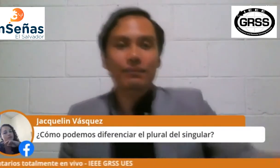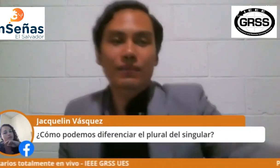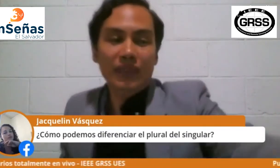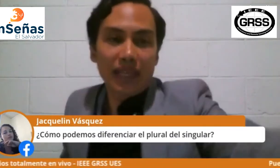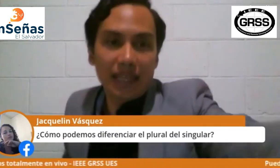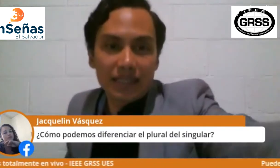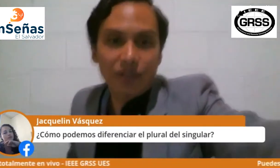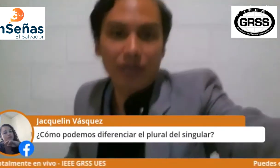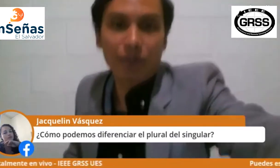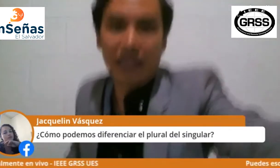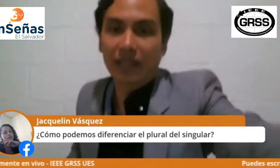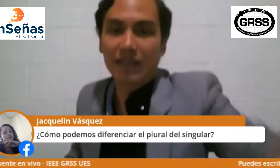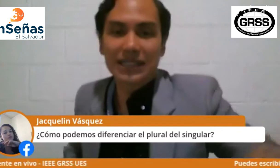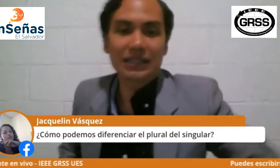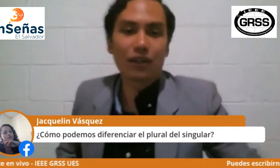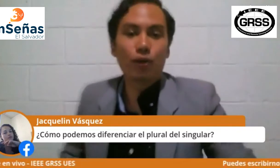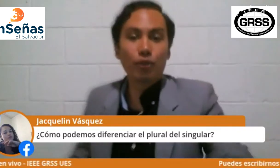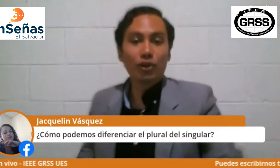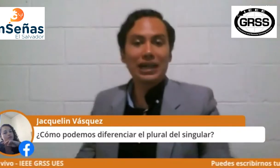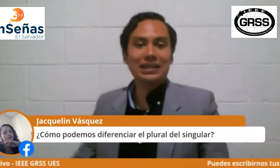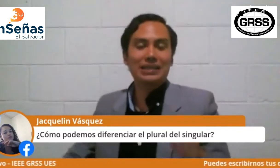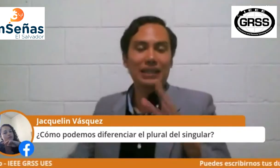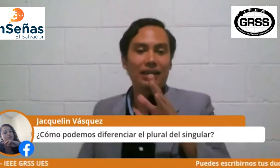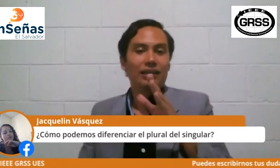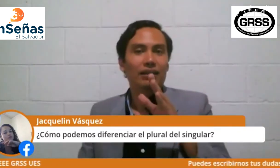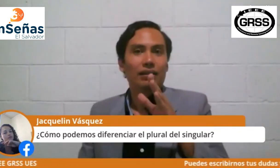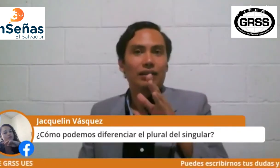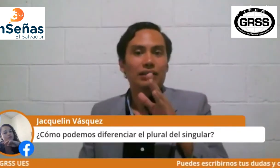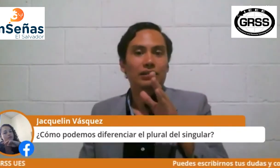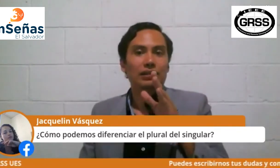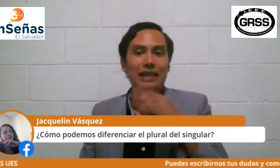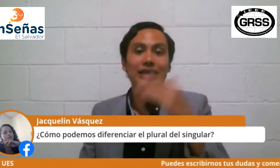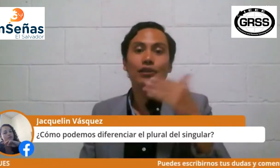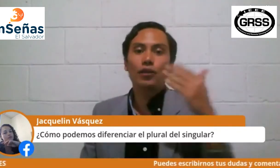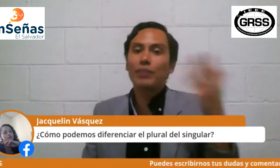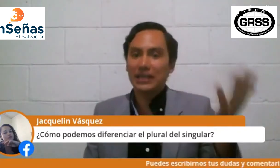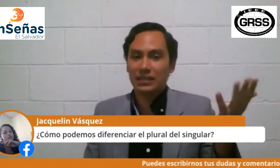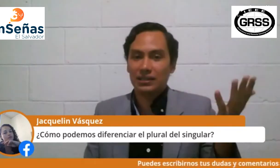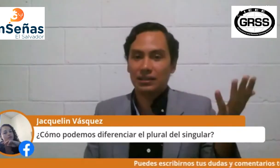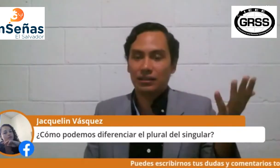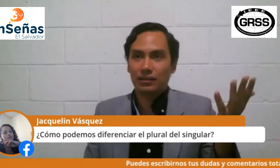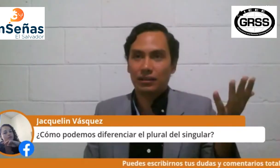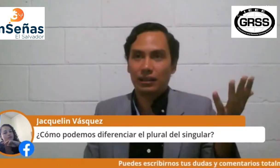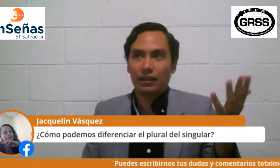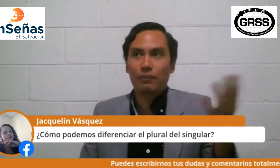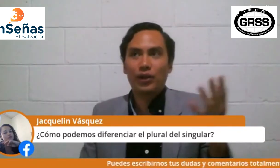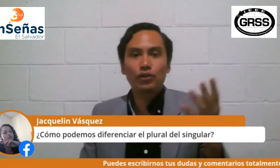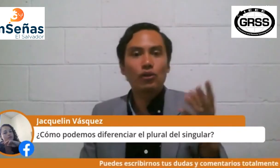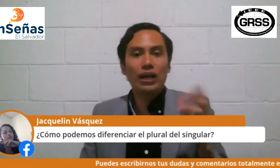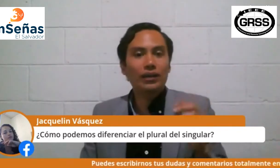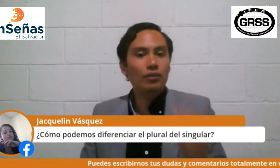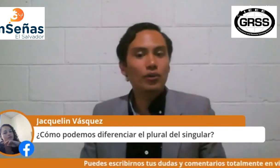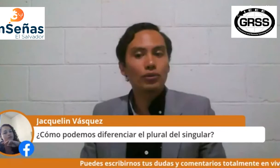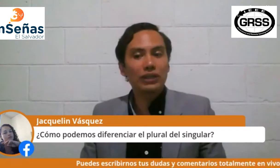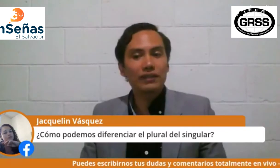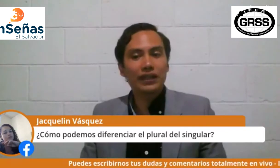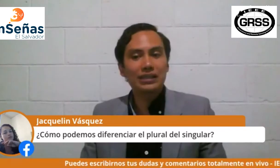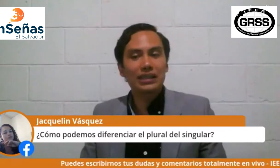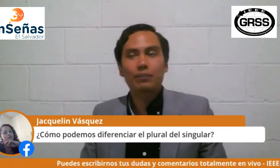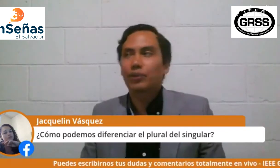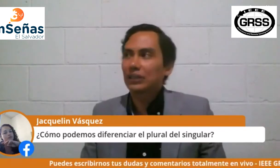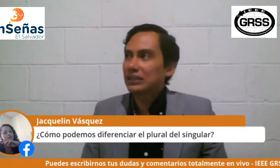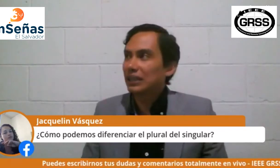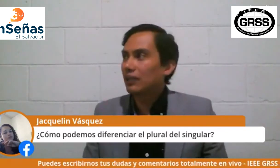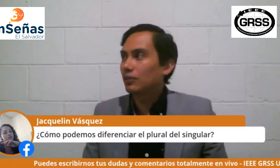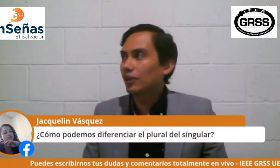Ahí eso depende. A veces los plurales se hacen dos veces, pero no hay como una